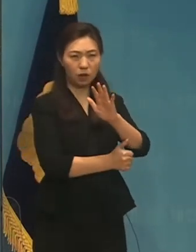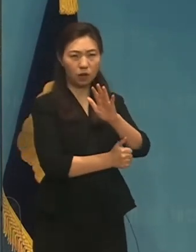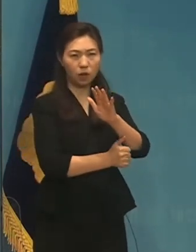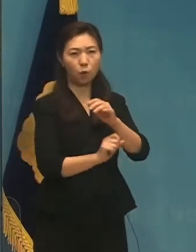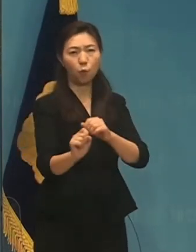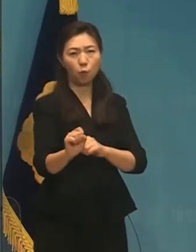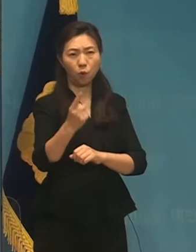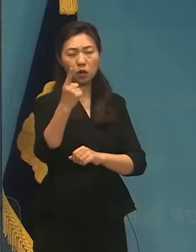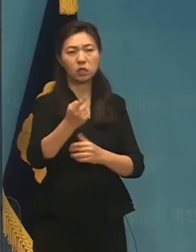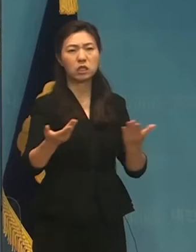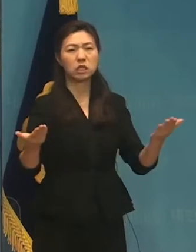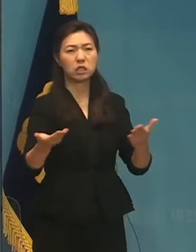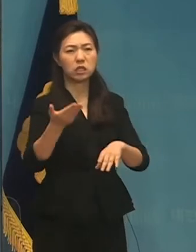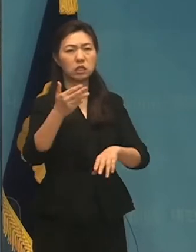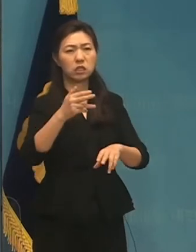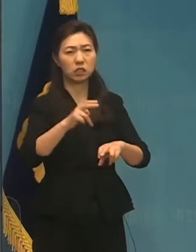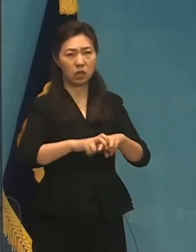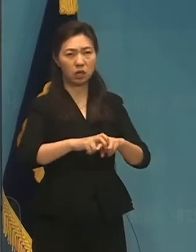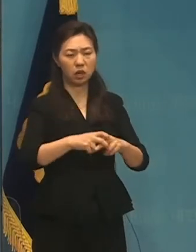대참사입니다.